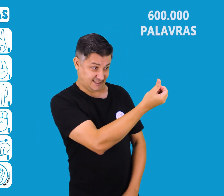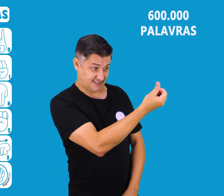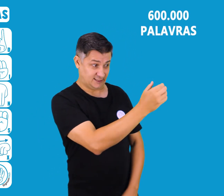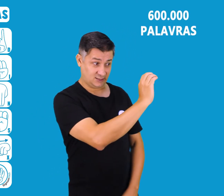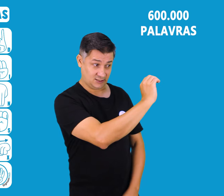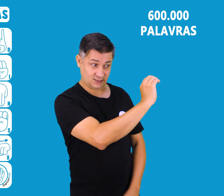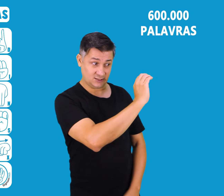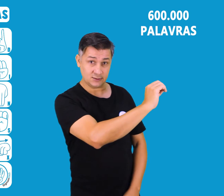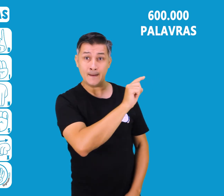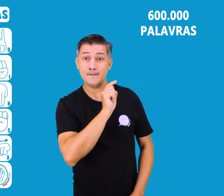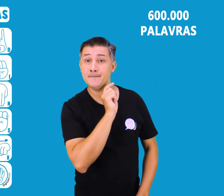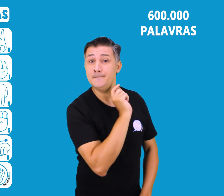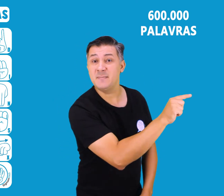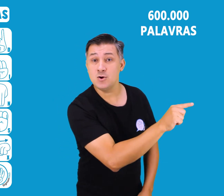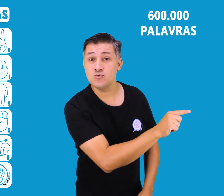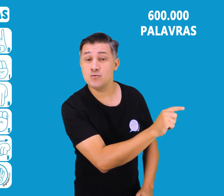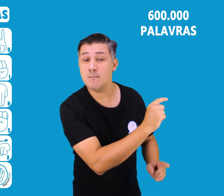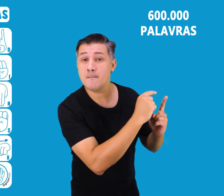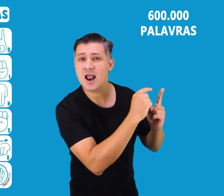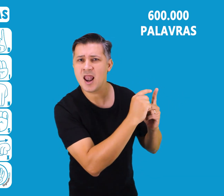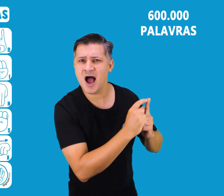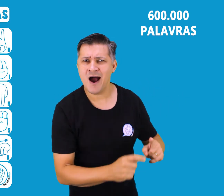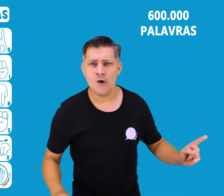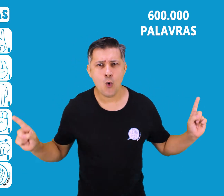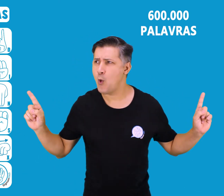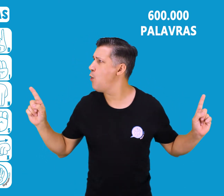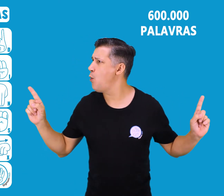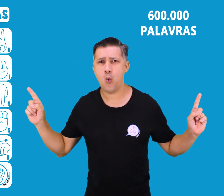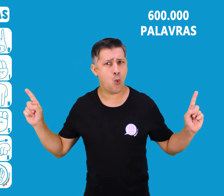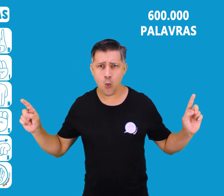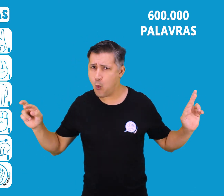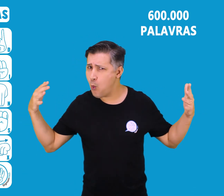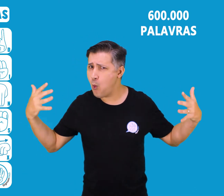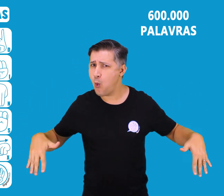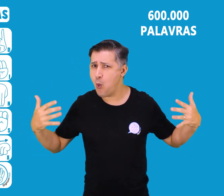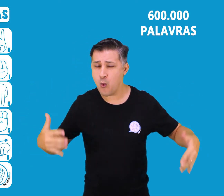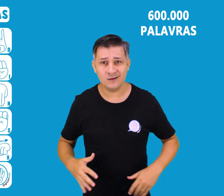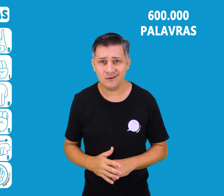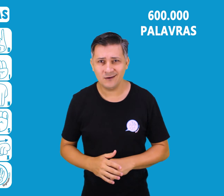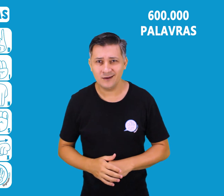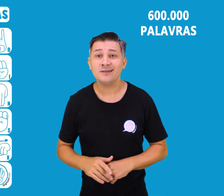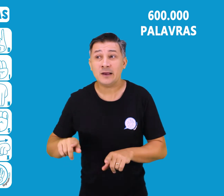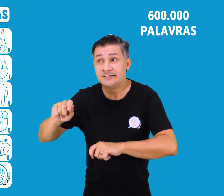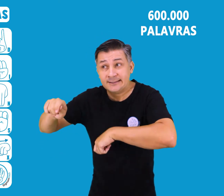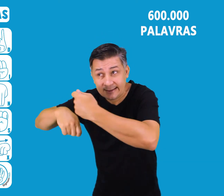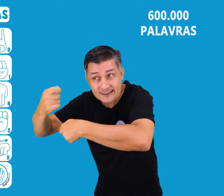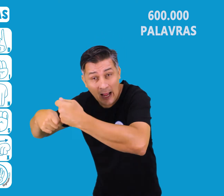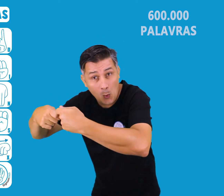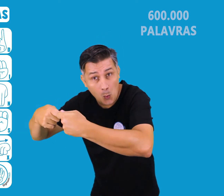de 600 mil palavras. A discrepância é enorme, mas é sabido que, além dos sinais, essa